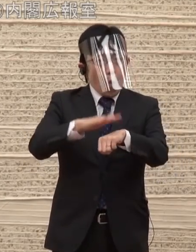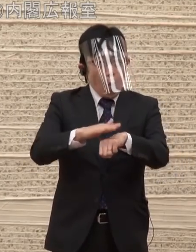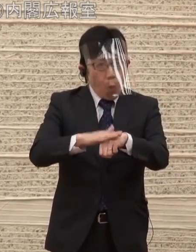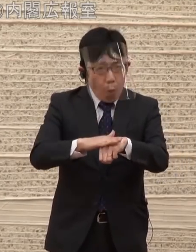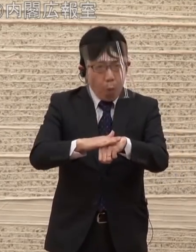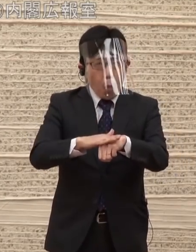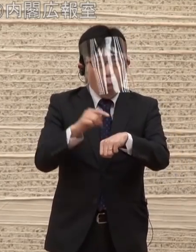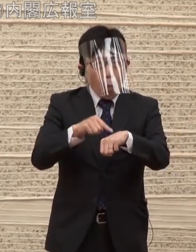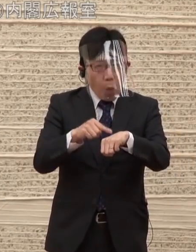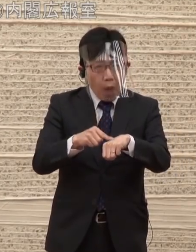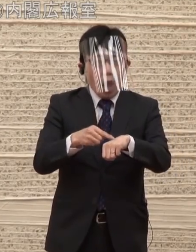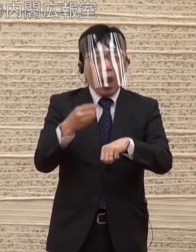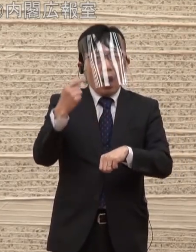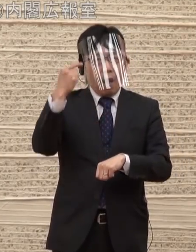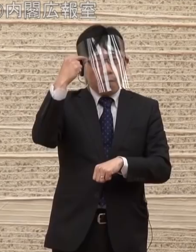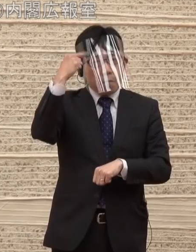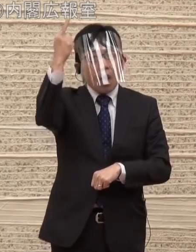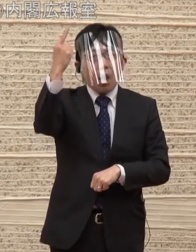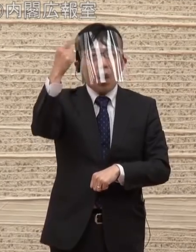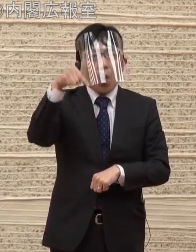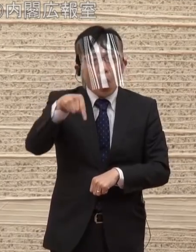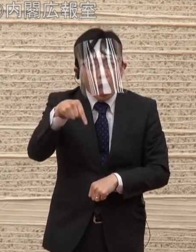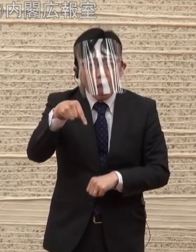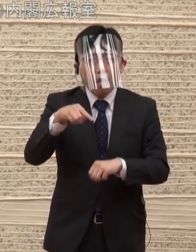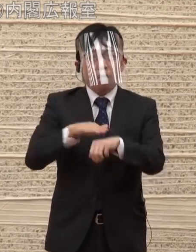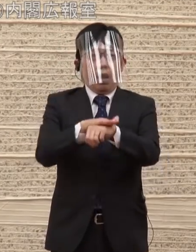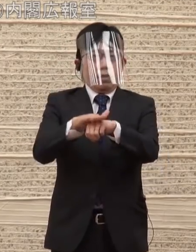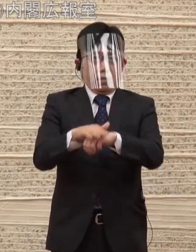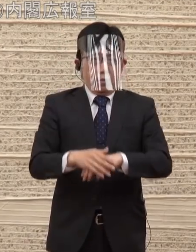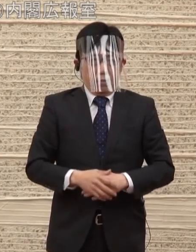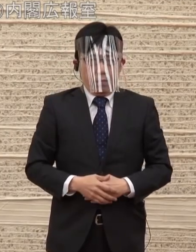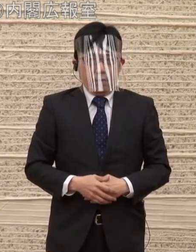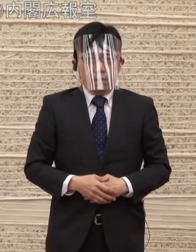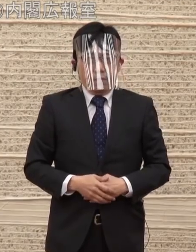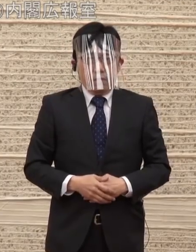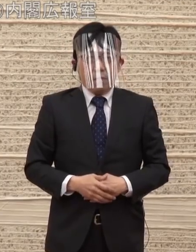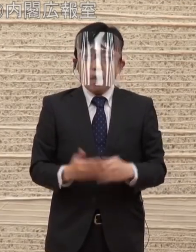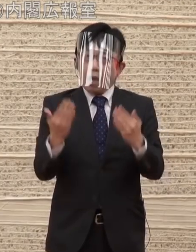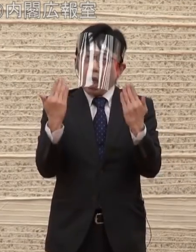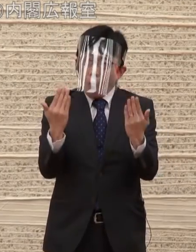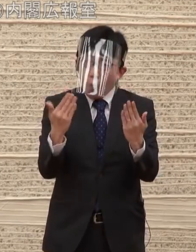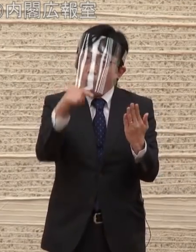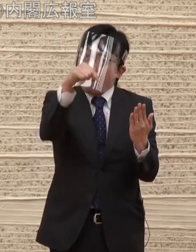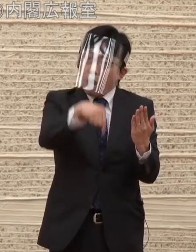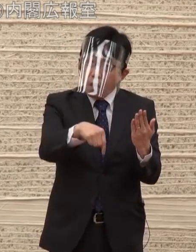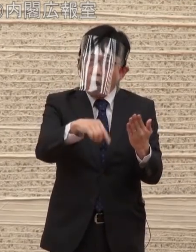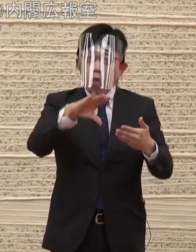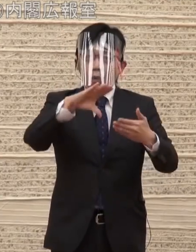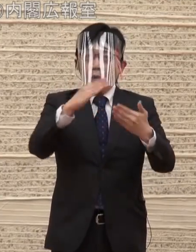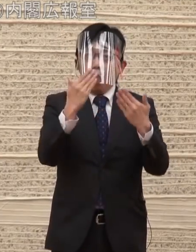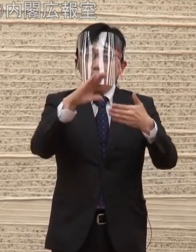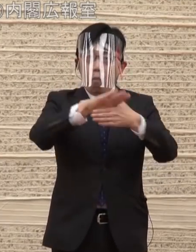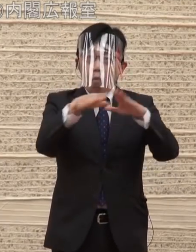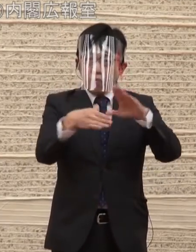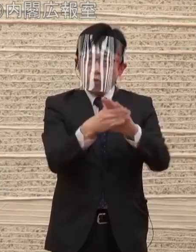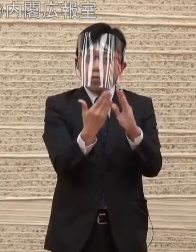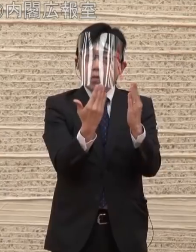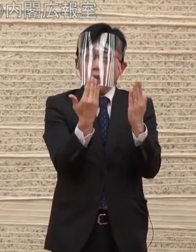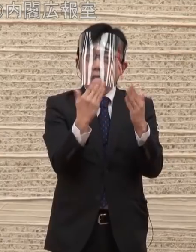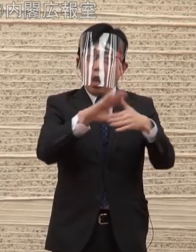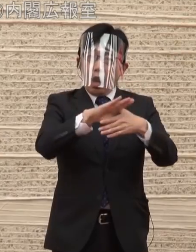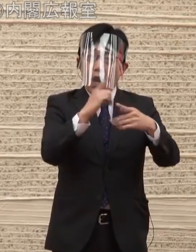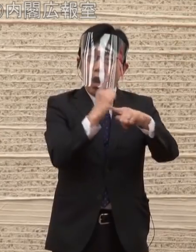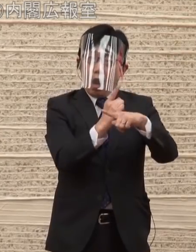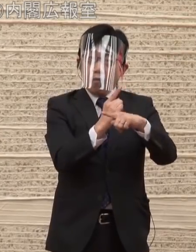いう発想が重要であると考えます学校については文部科学省が分散投稿